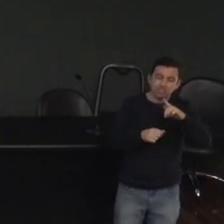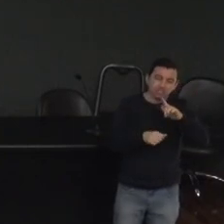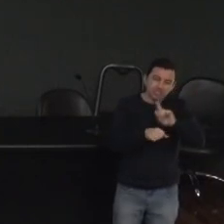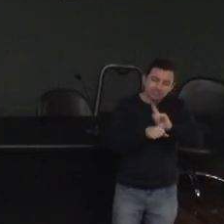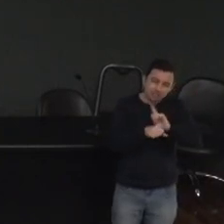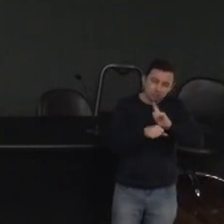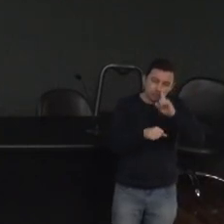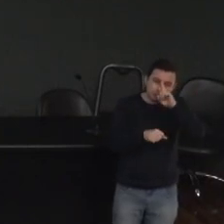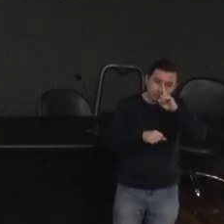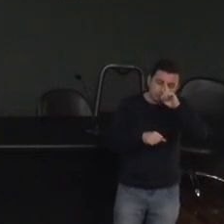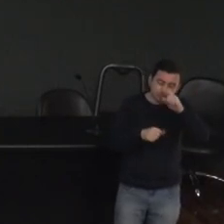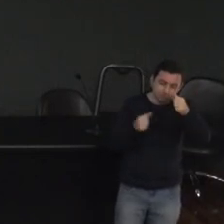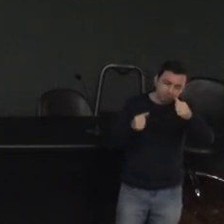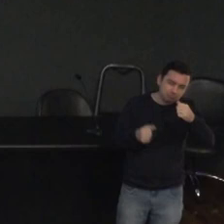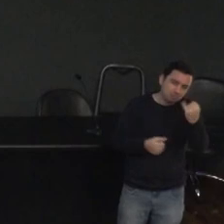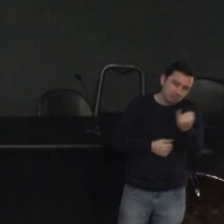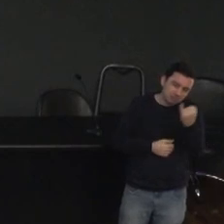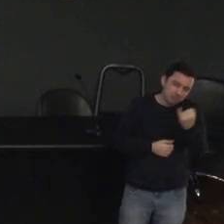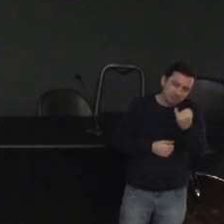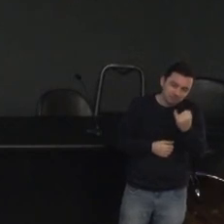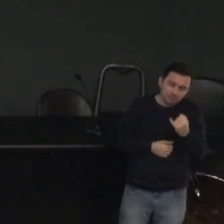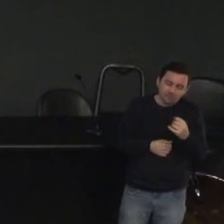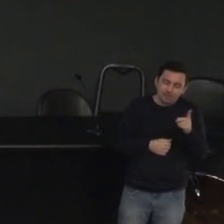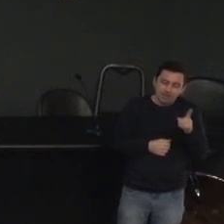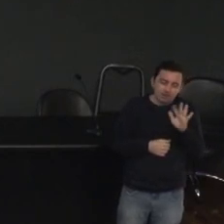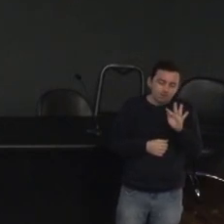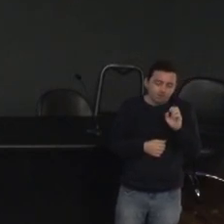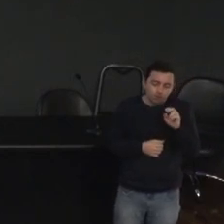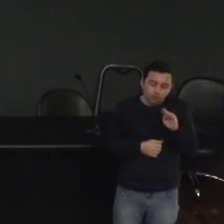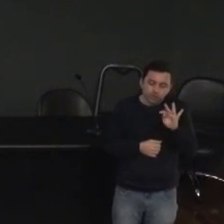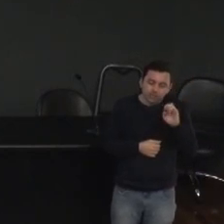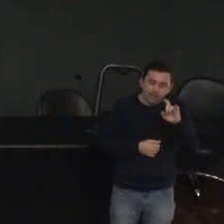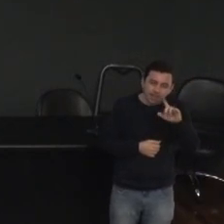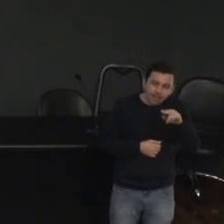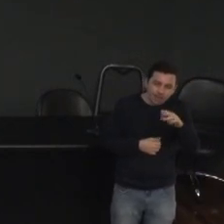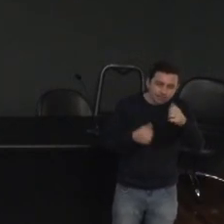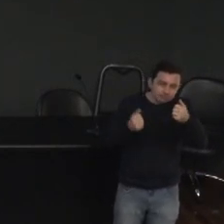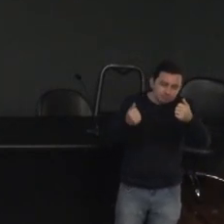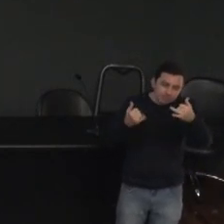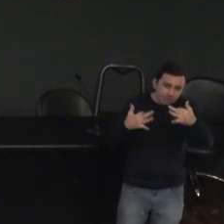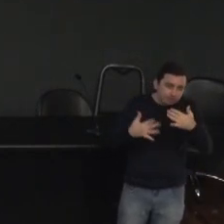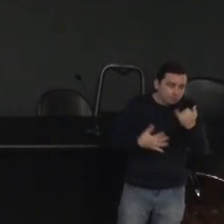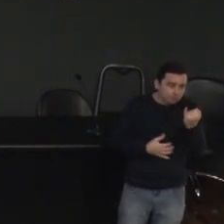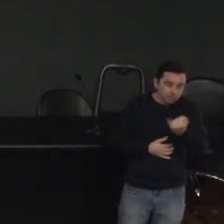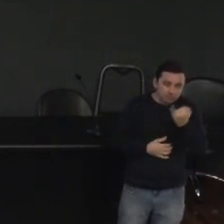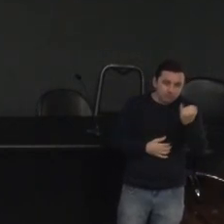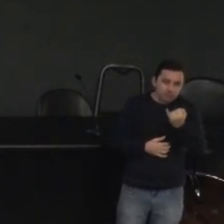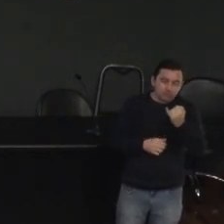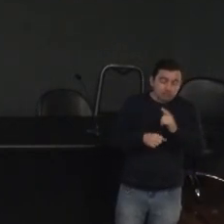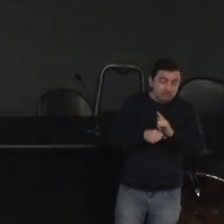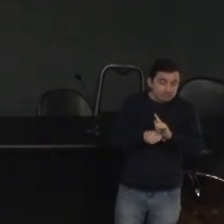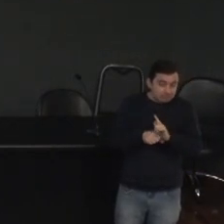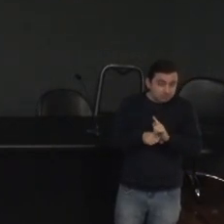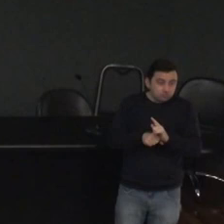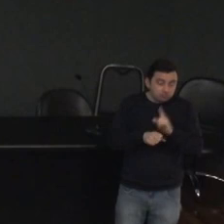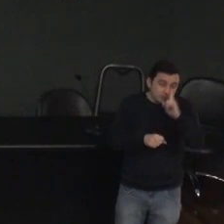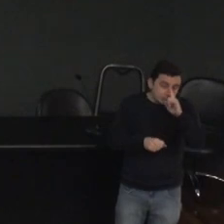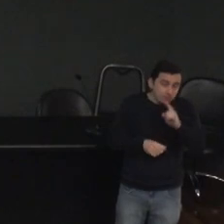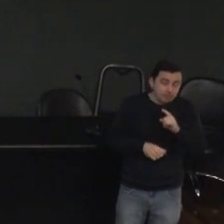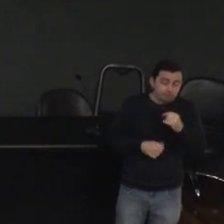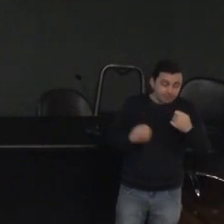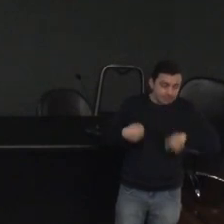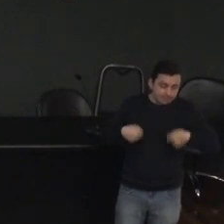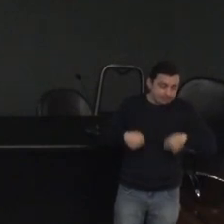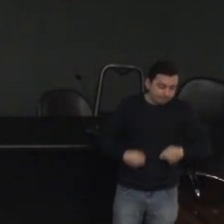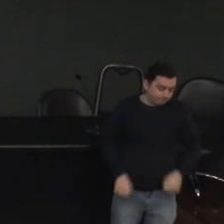tal vale a pena trazer o Fontenelle para falar sobre isso porque algo extraordinário assim você vê como a gestão de risco é necessária né